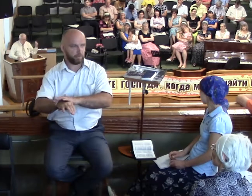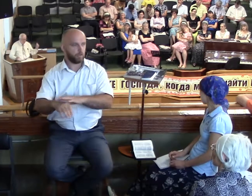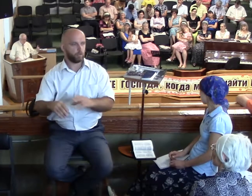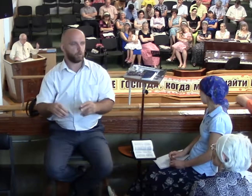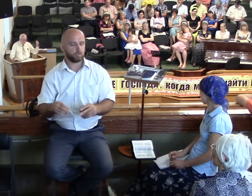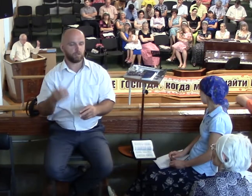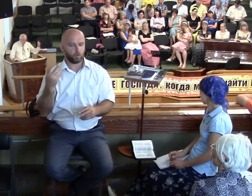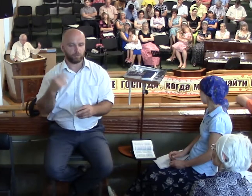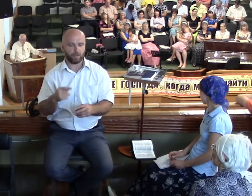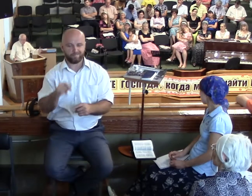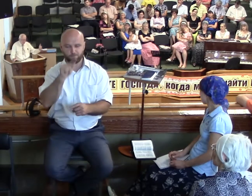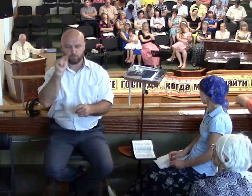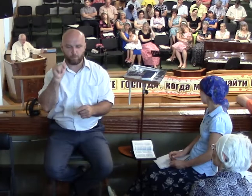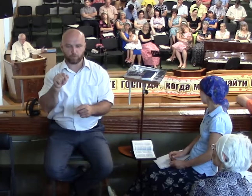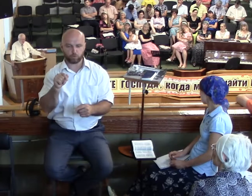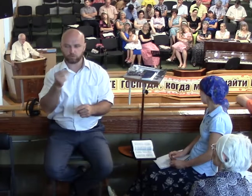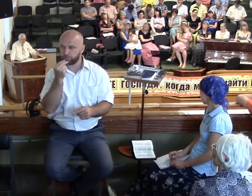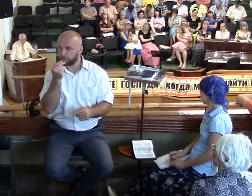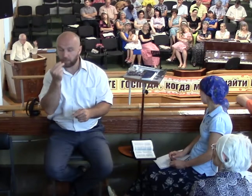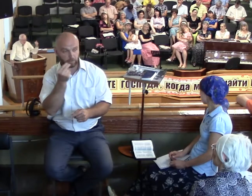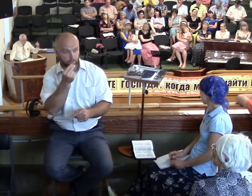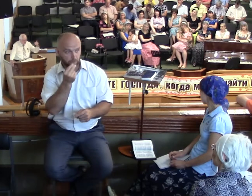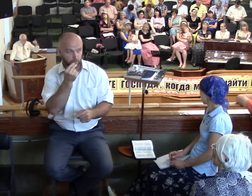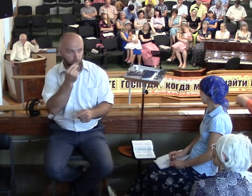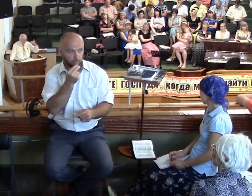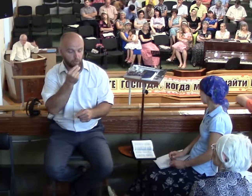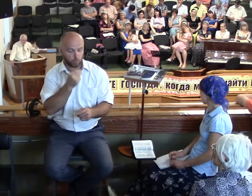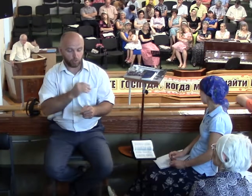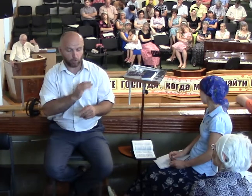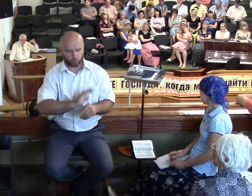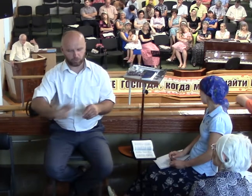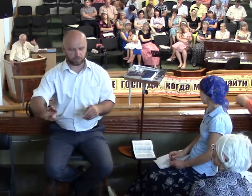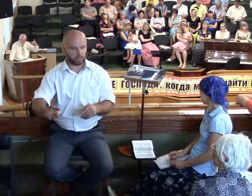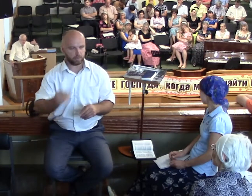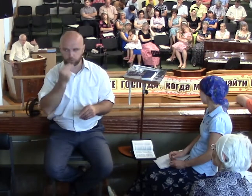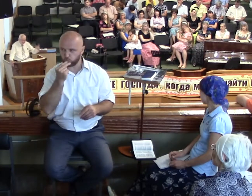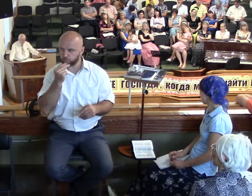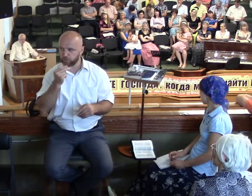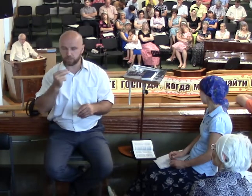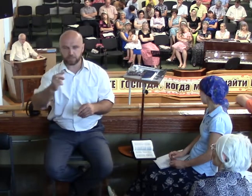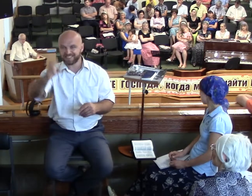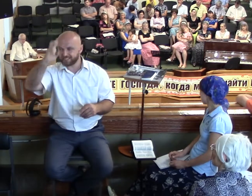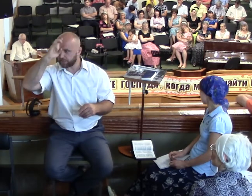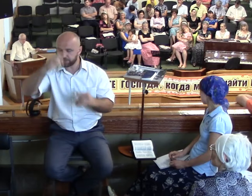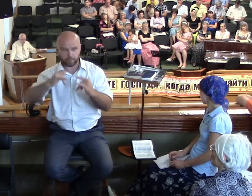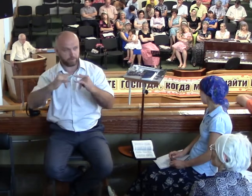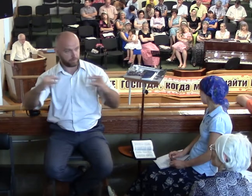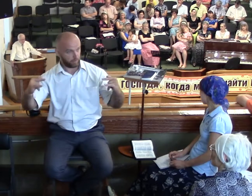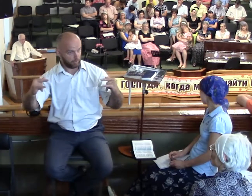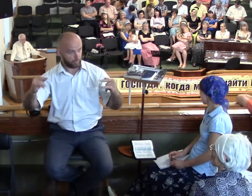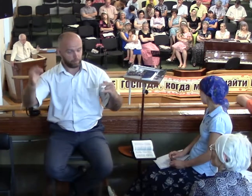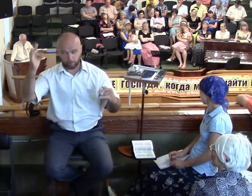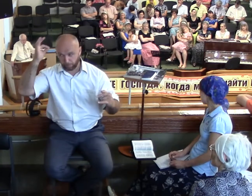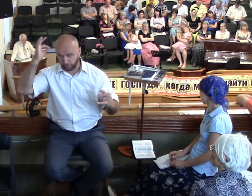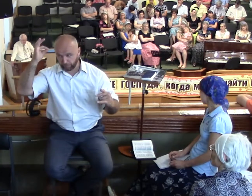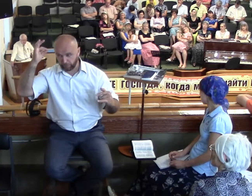вопрос стола, питания. Стоял вопрос взаимоотношений с повелением царским. И если бы